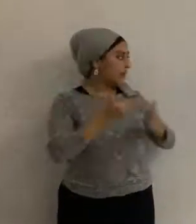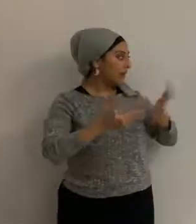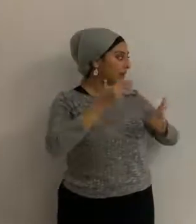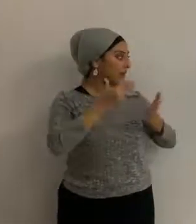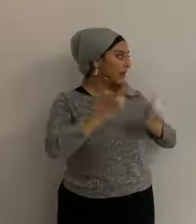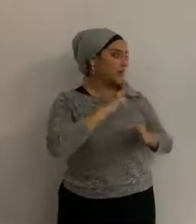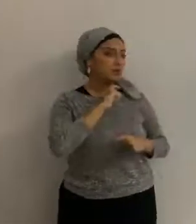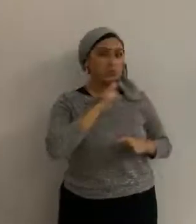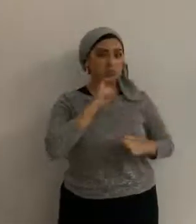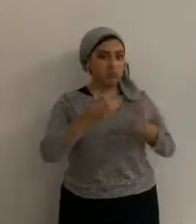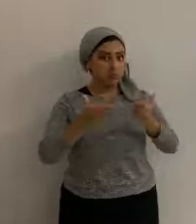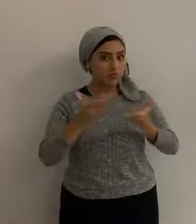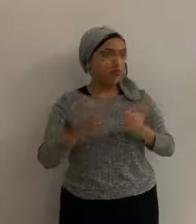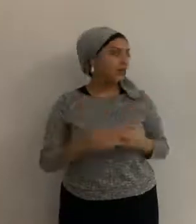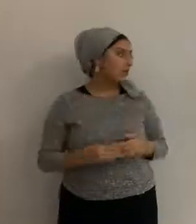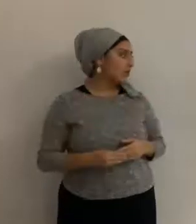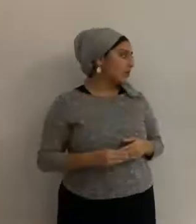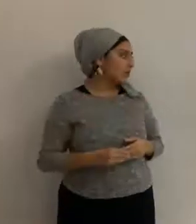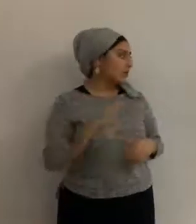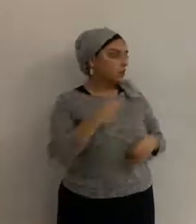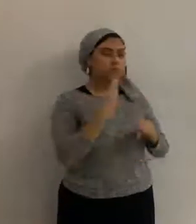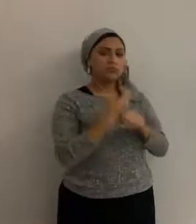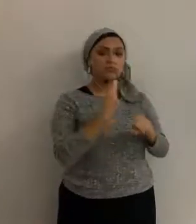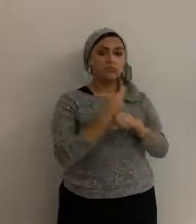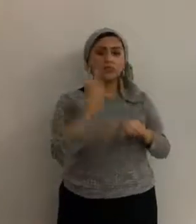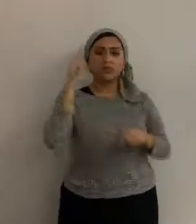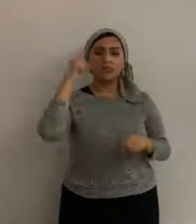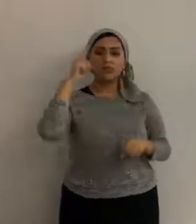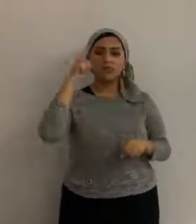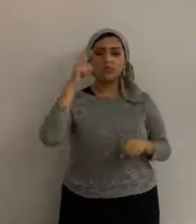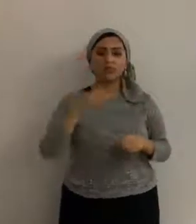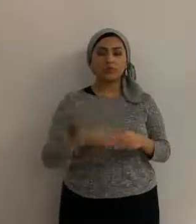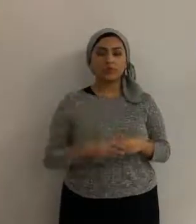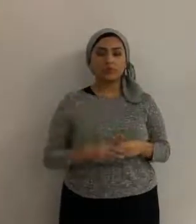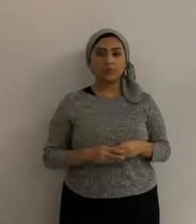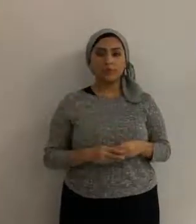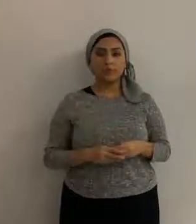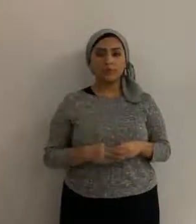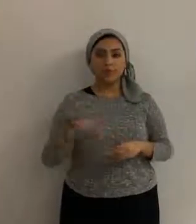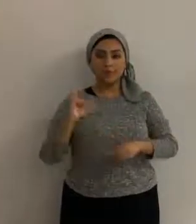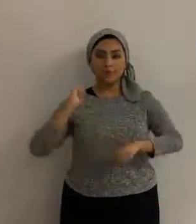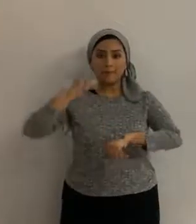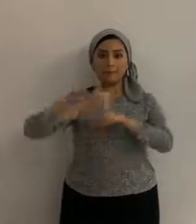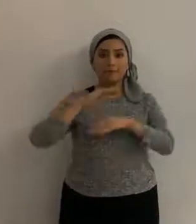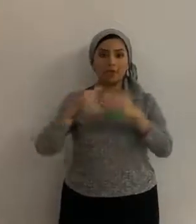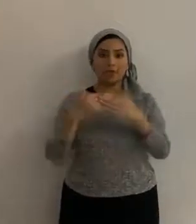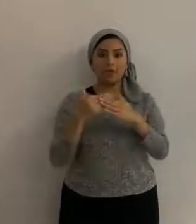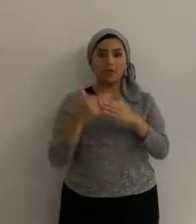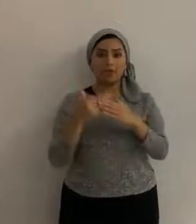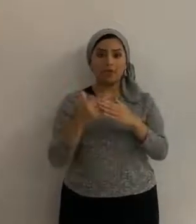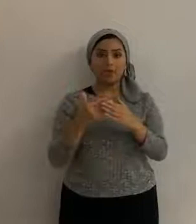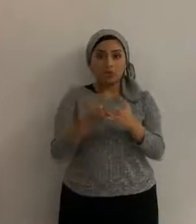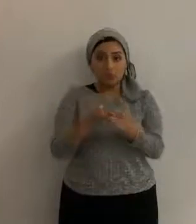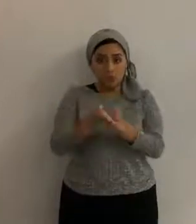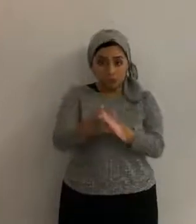metálicos, y hacen la función de molde o cimbra, es decir, todo lo que se vacíe a través de ese